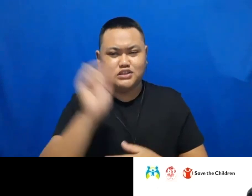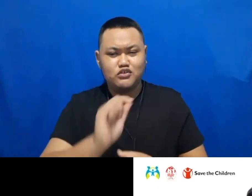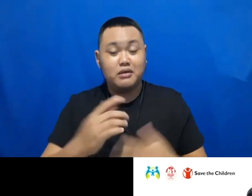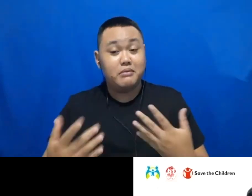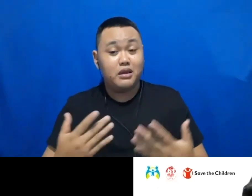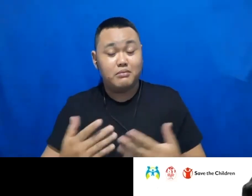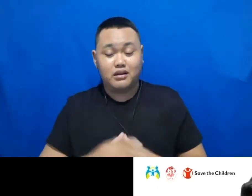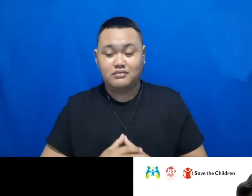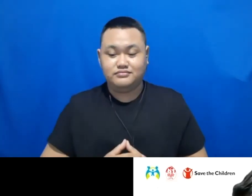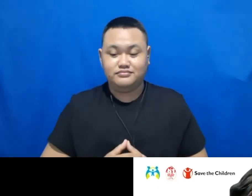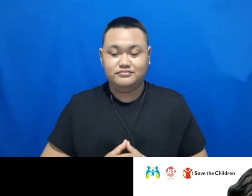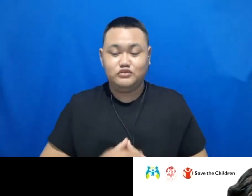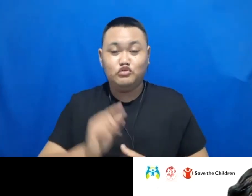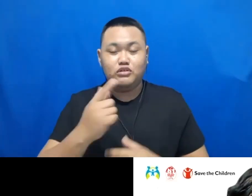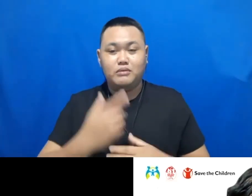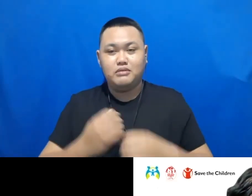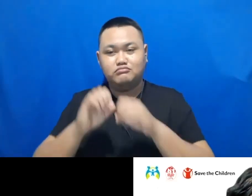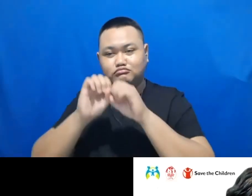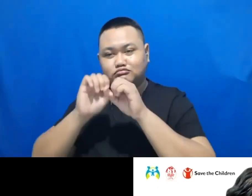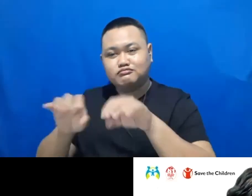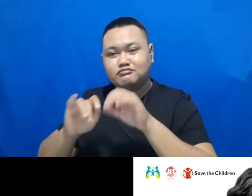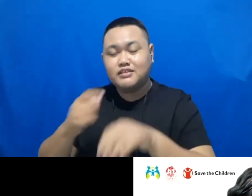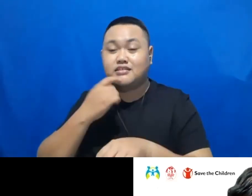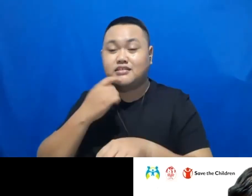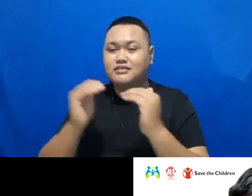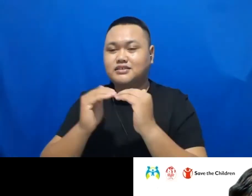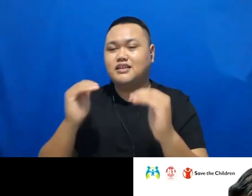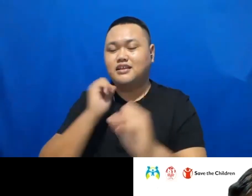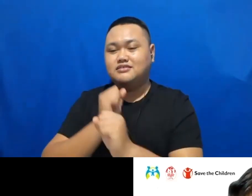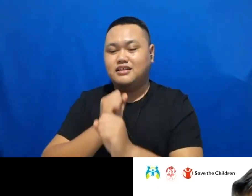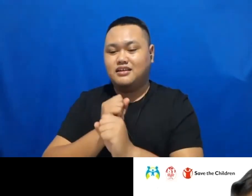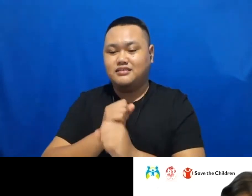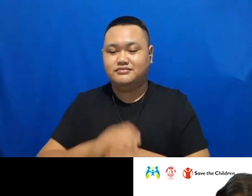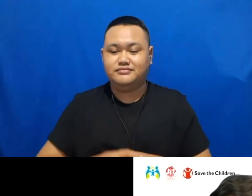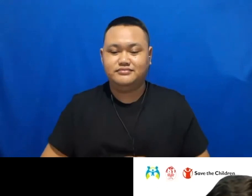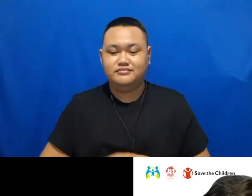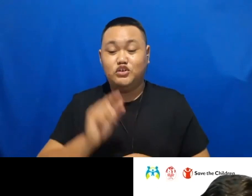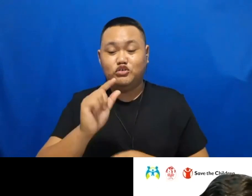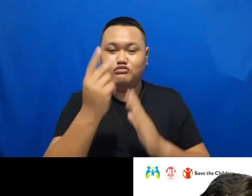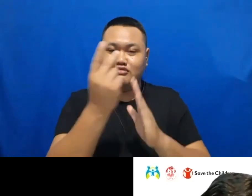kita lihat pada karakteristik dasar itu boleh saja